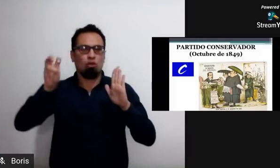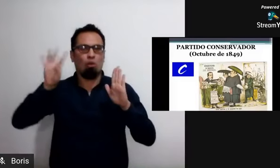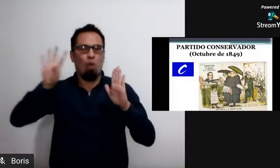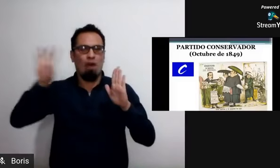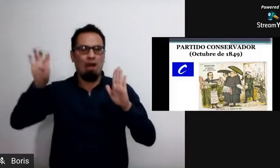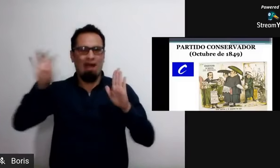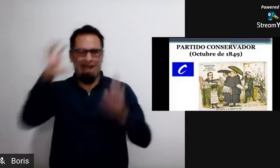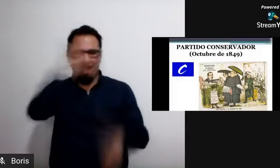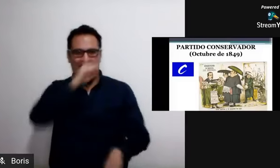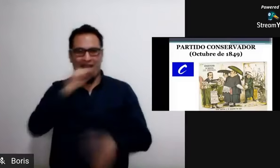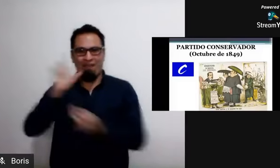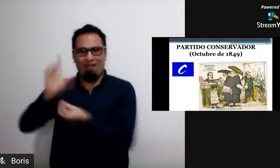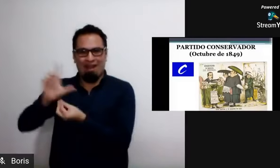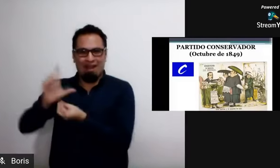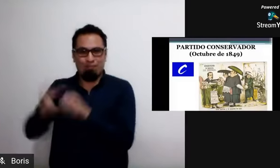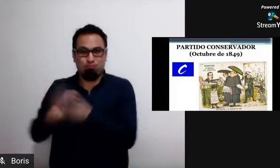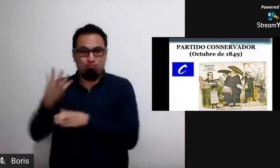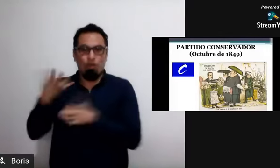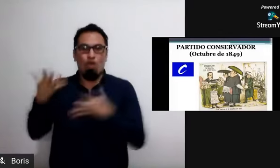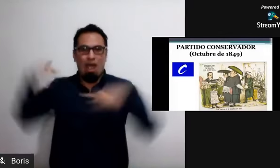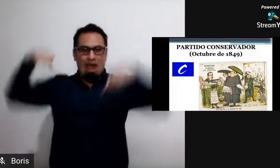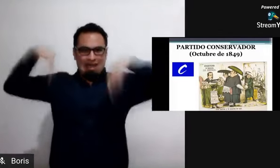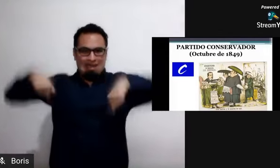lado y hablemos también del otro partido que se crea.